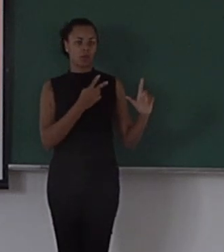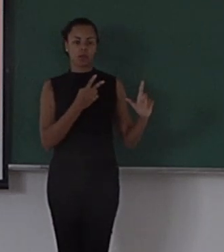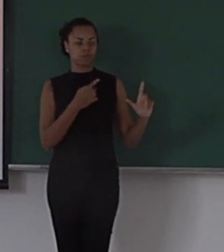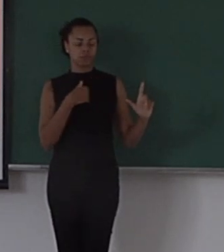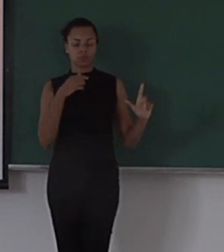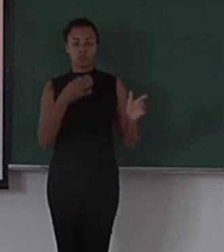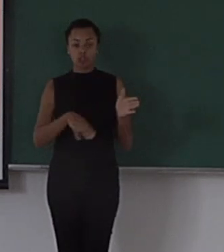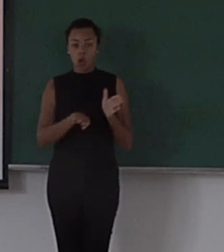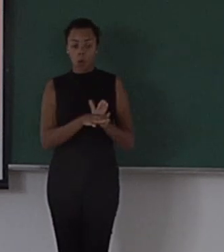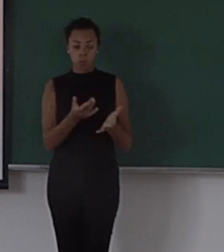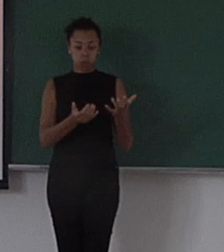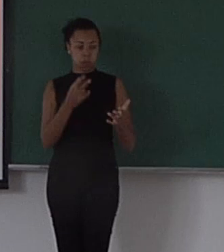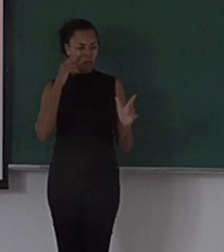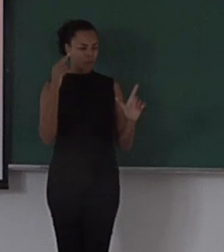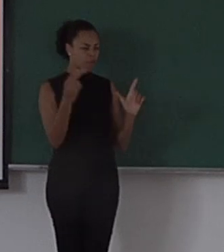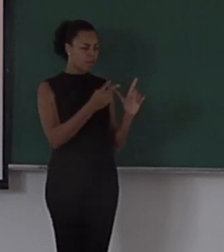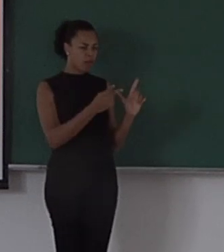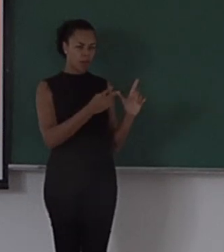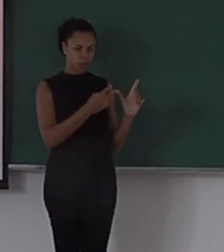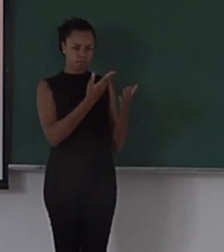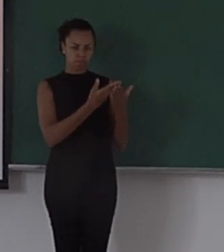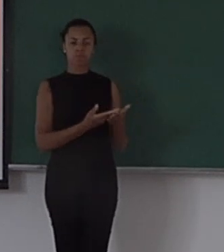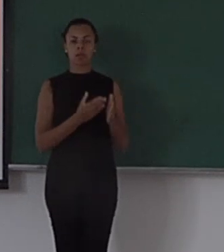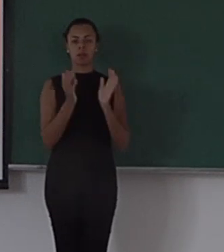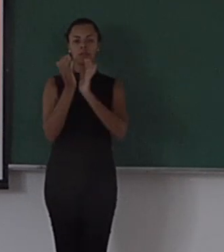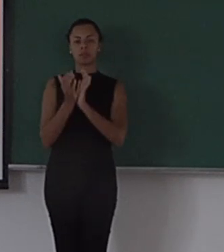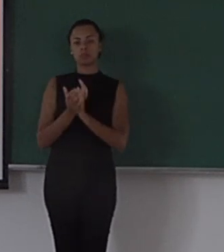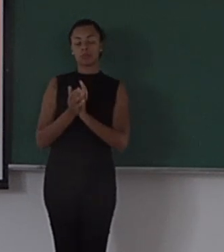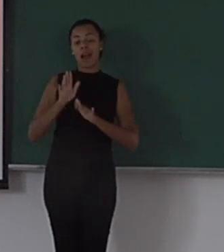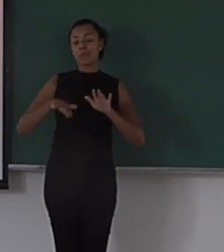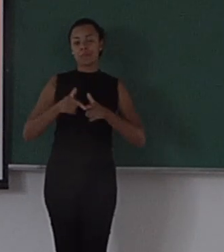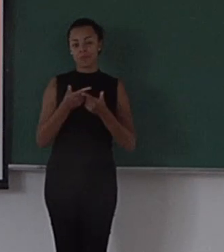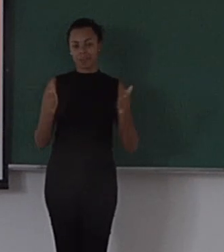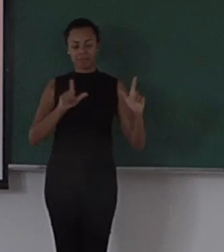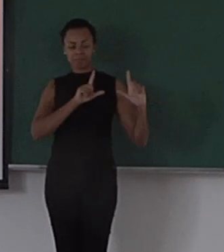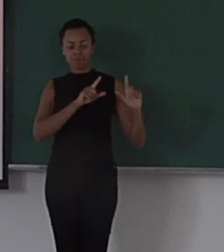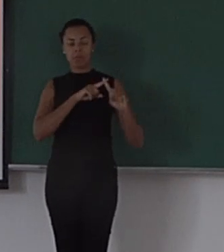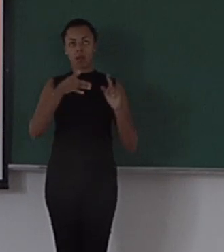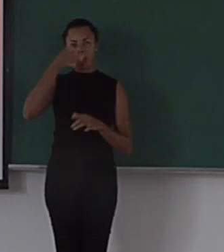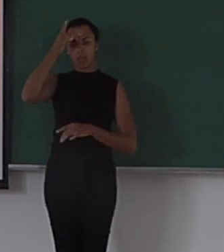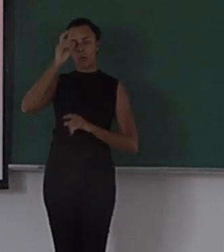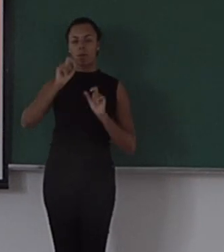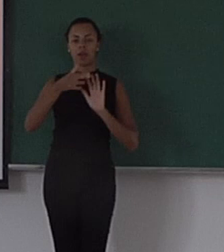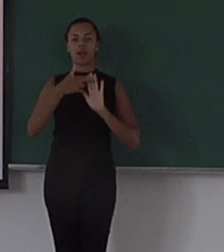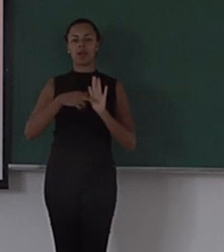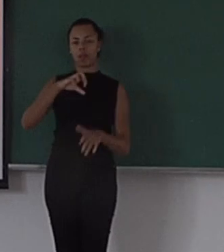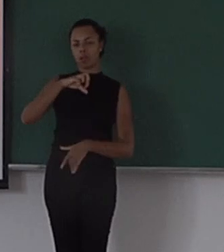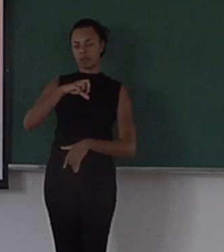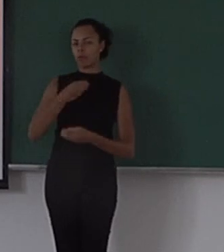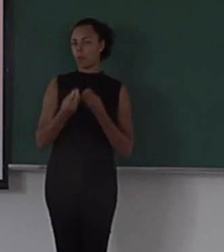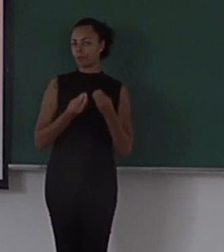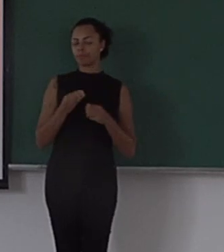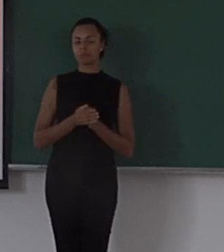socorrista, quando chegar o paciente queimado, ele fazer essa classificação. Mas às vezes não tem, então a gente tem sempre em mente isso daqui. Se o paciente